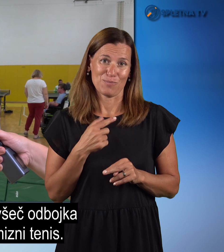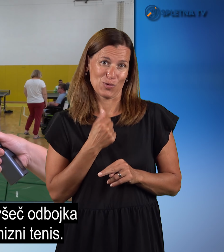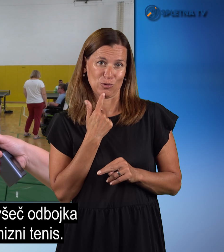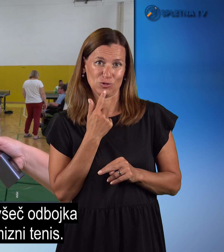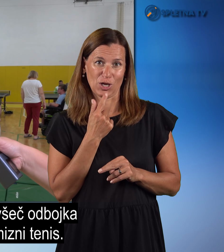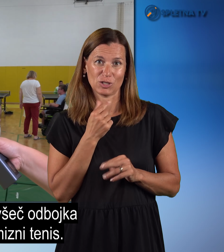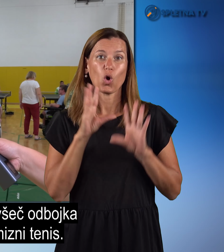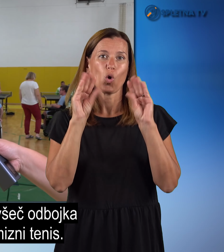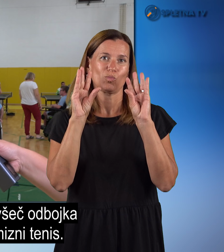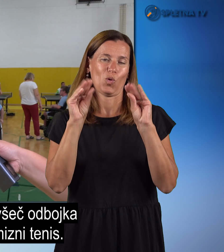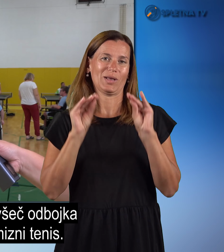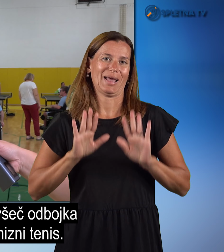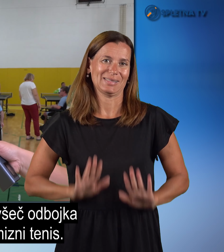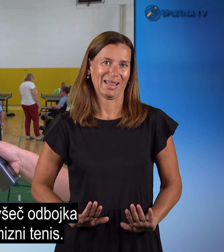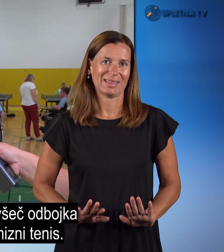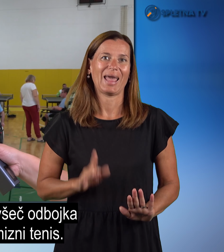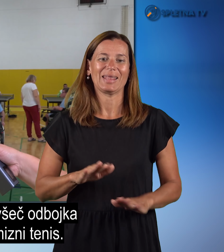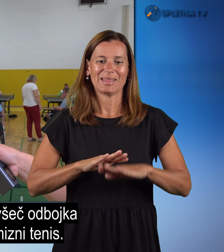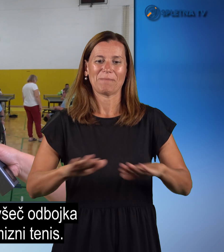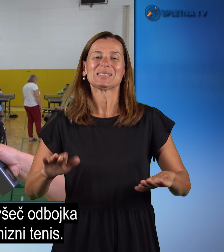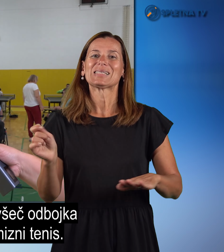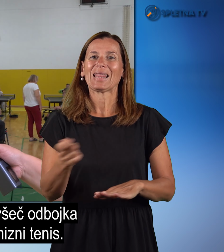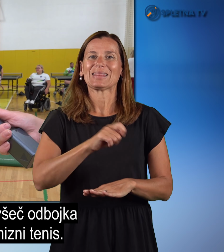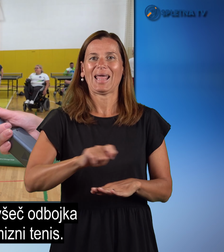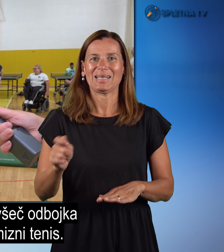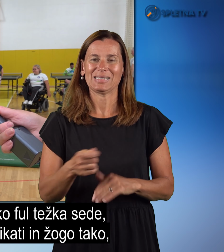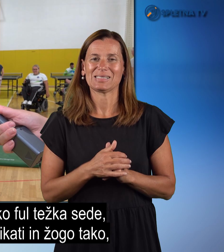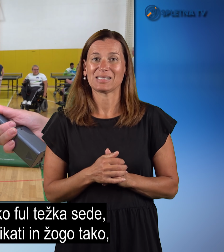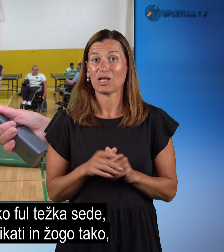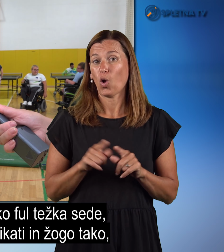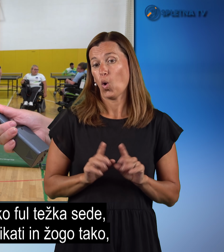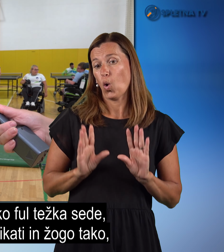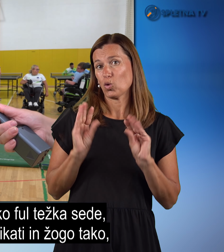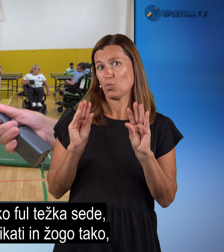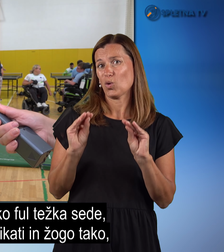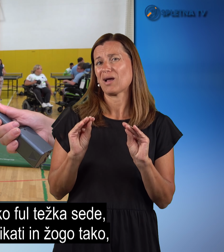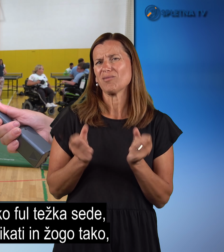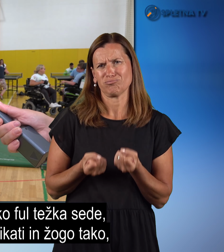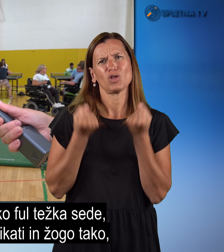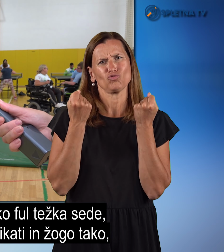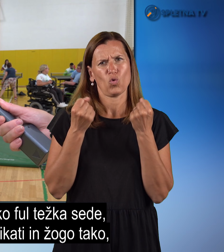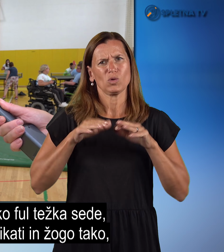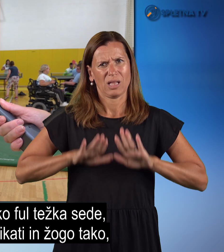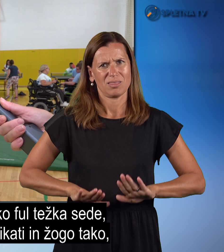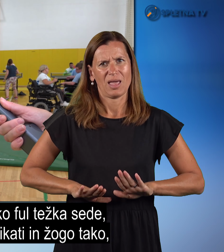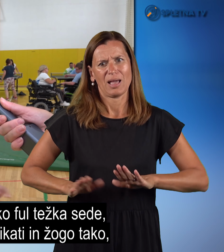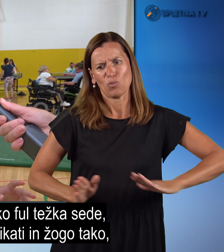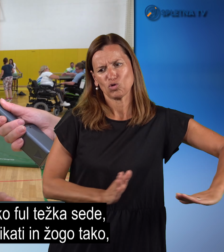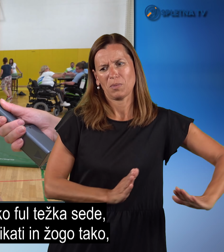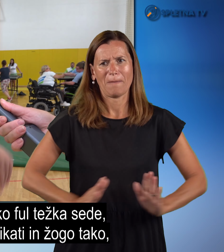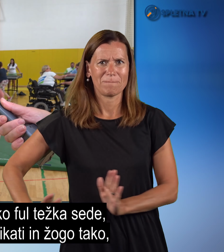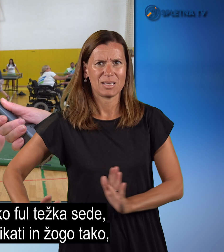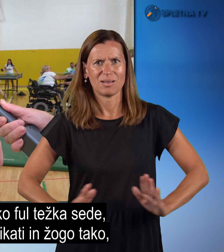Najbolj mi je všeč odbojka sede, pa namizni tenis. Odbojka tudi tako ful težka na sede, ker